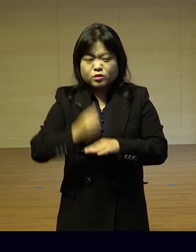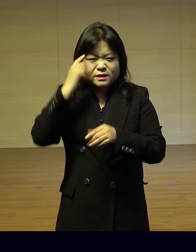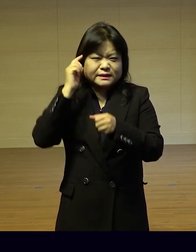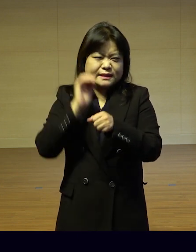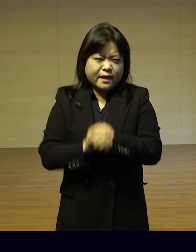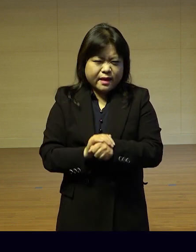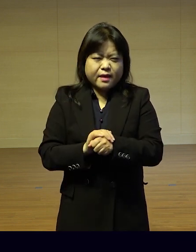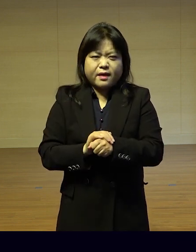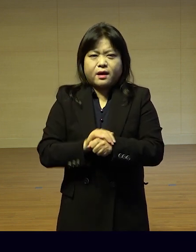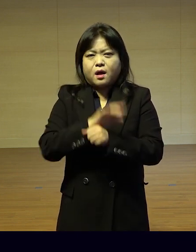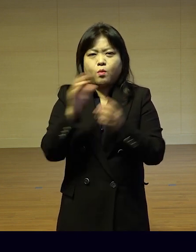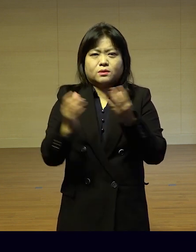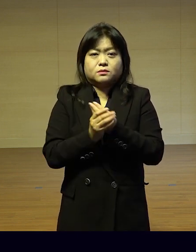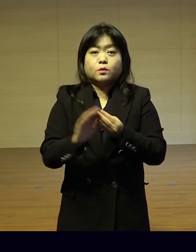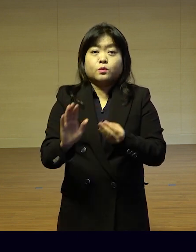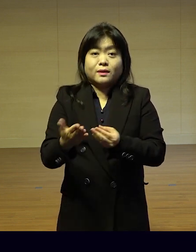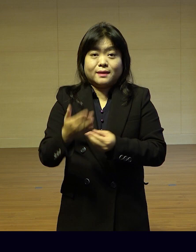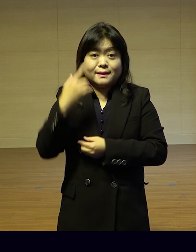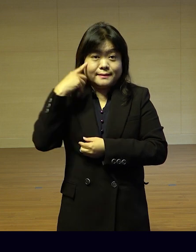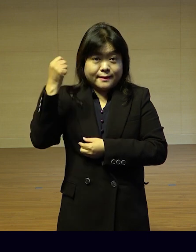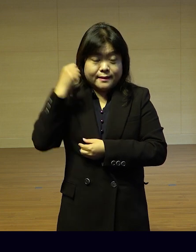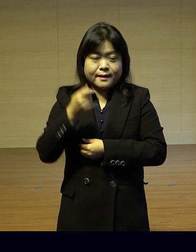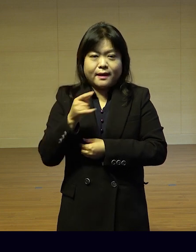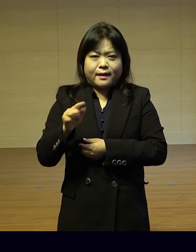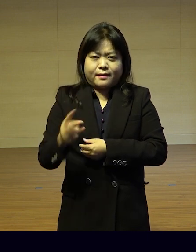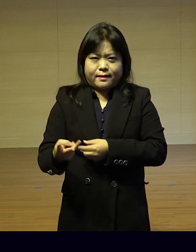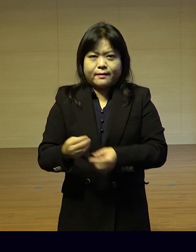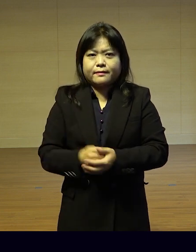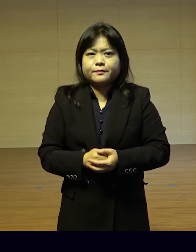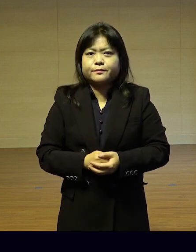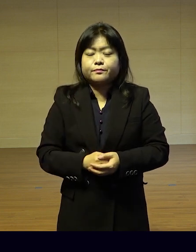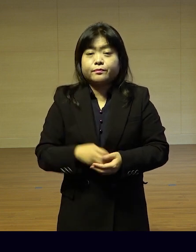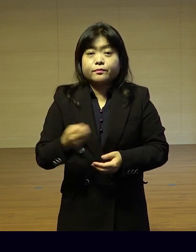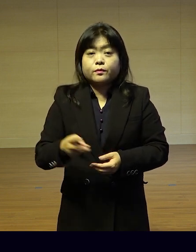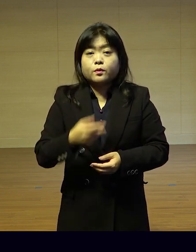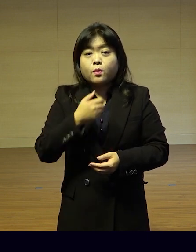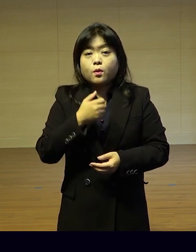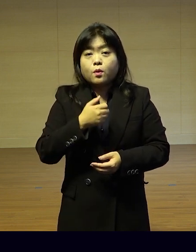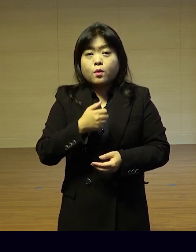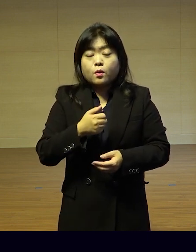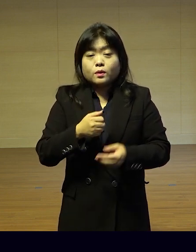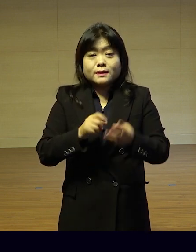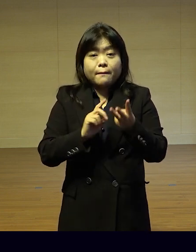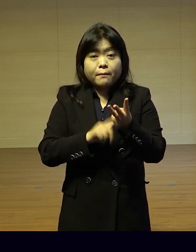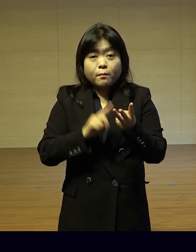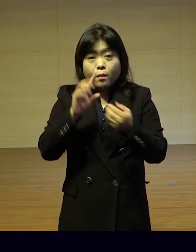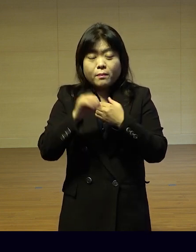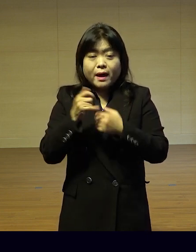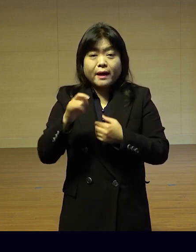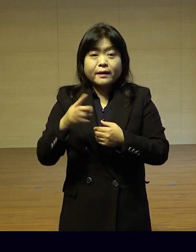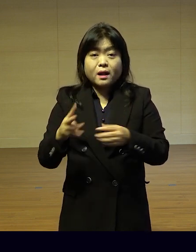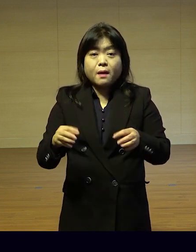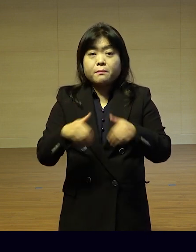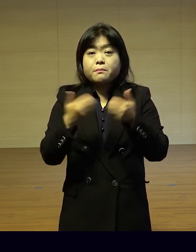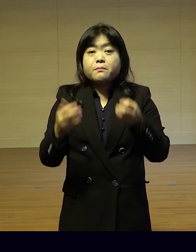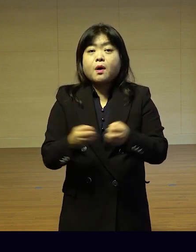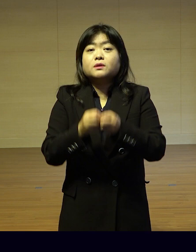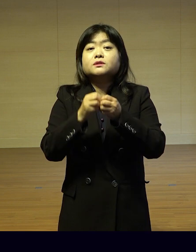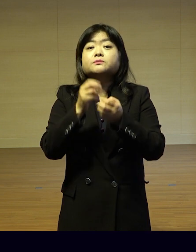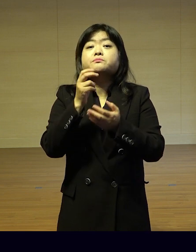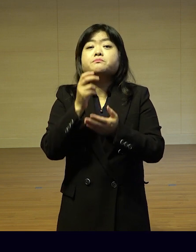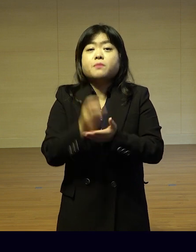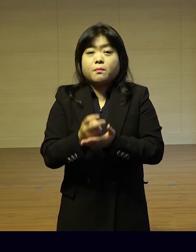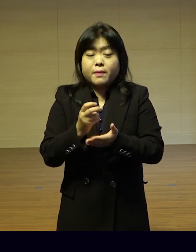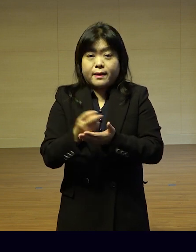것이 헤겔의 생각입니다. 그 다음에 로마 숫자 3번 헤겔 변증법의 세